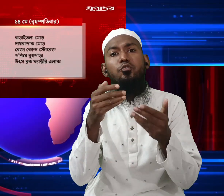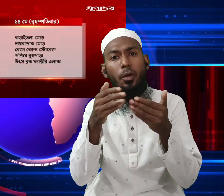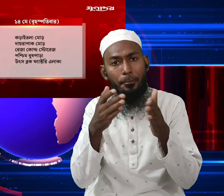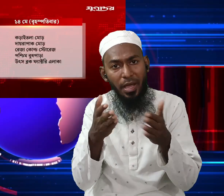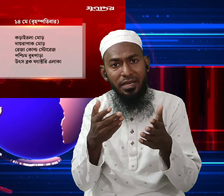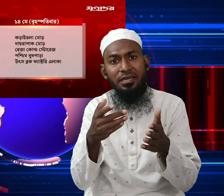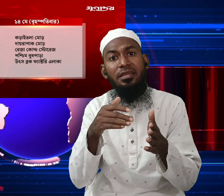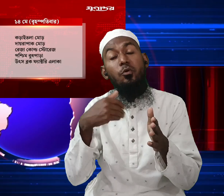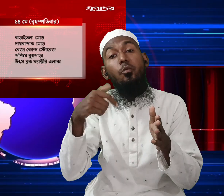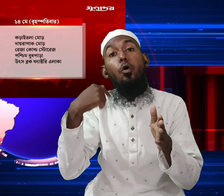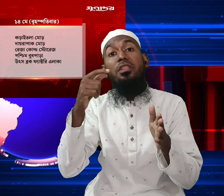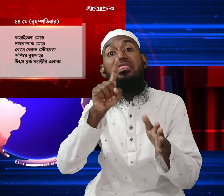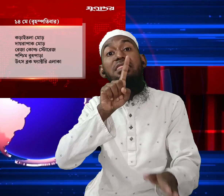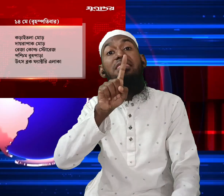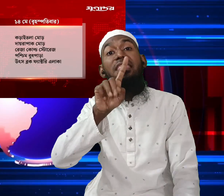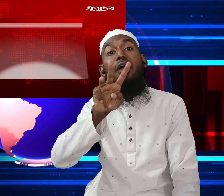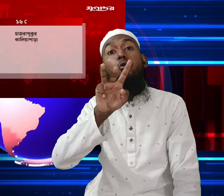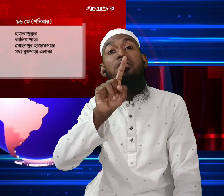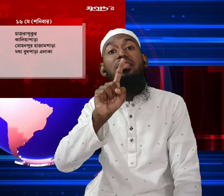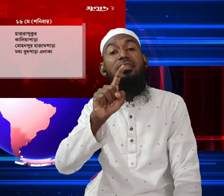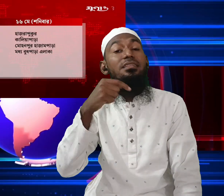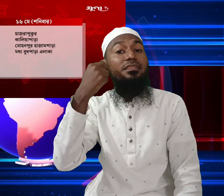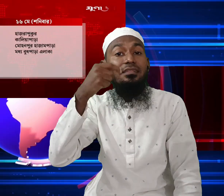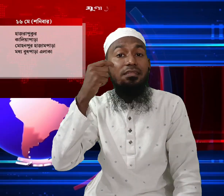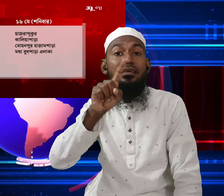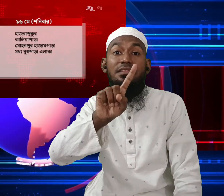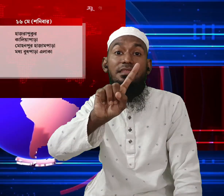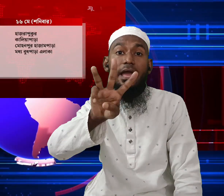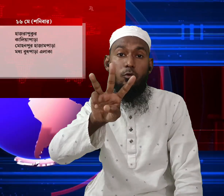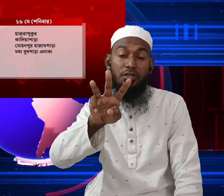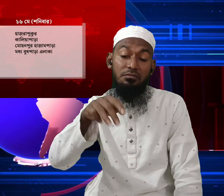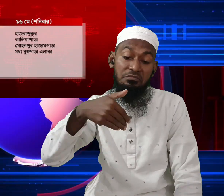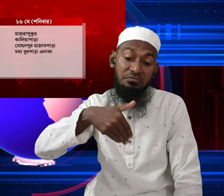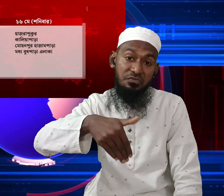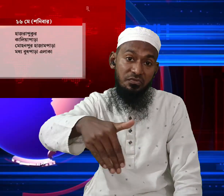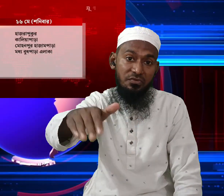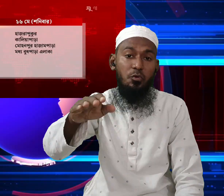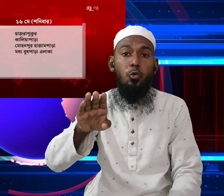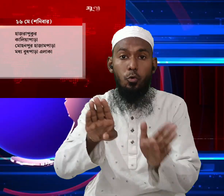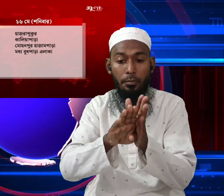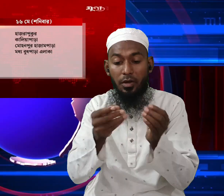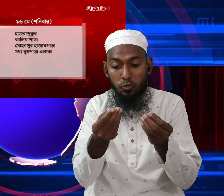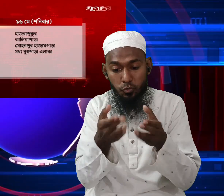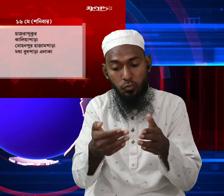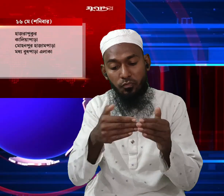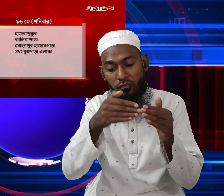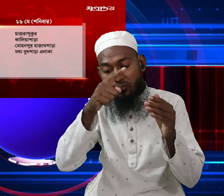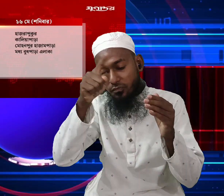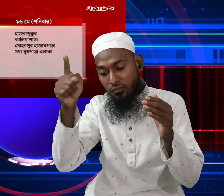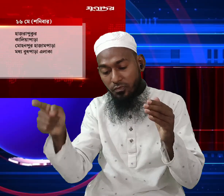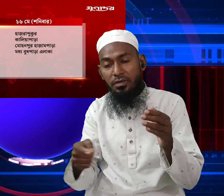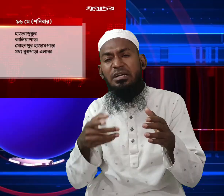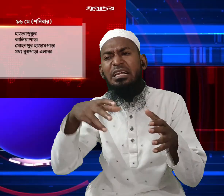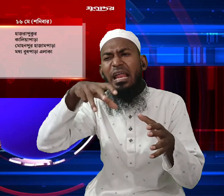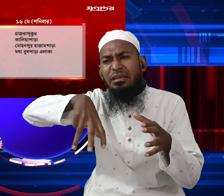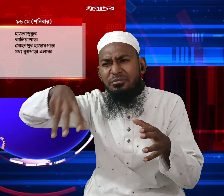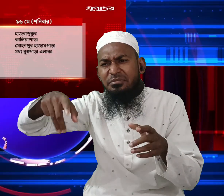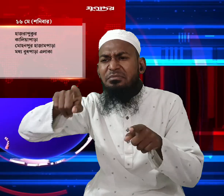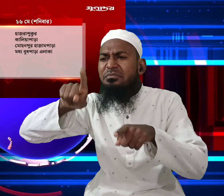ফ্যাক্টরি এলাকায় বিদ্যুৎ থাকছে না। ১৬ মে শনিবার হাজরা পুকুর, কালিয়াপাড়া, মোহনপুর, হাজামপাড়া ও মধ্য বুধপাড়া